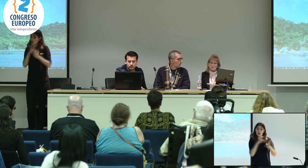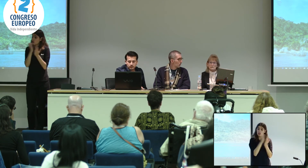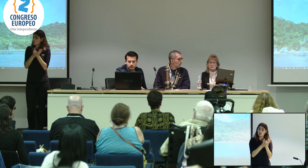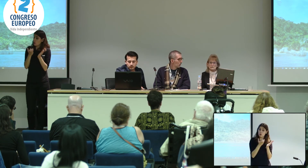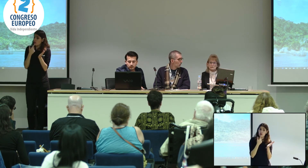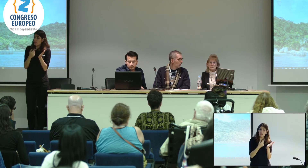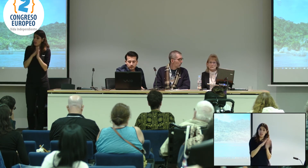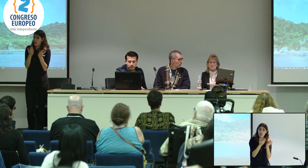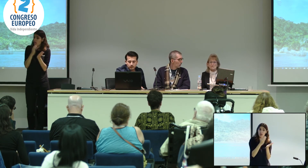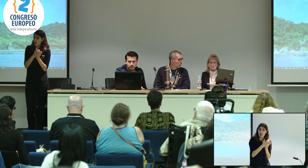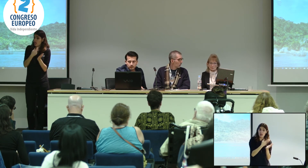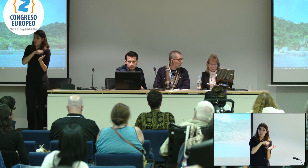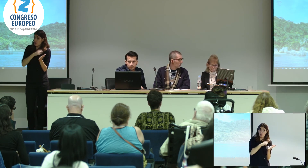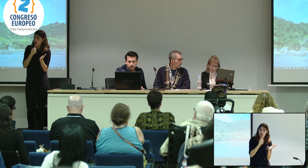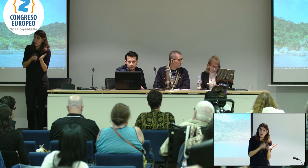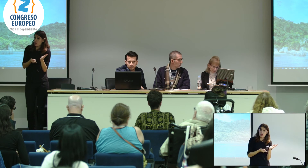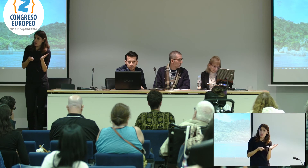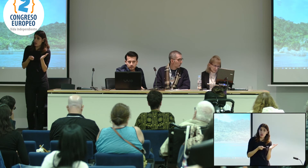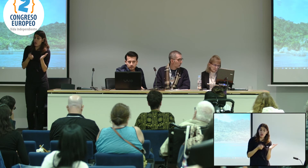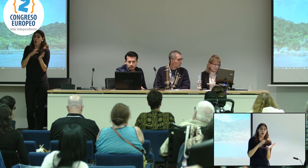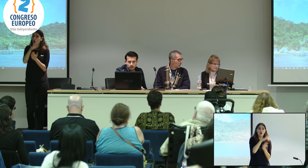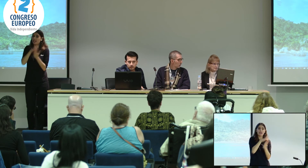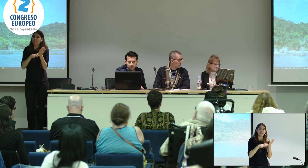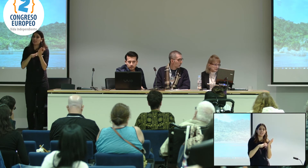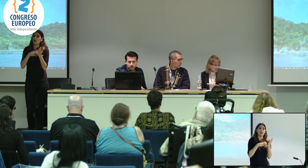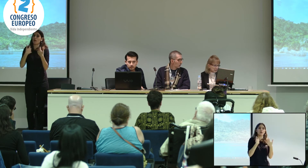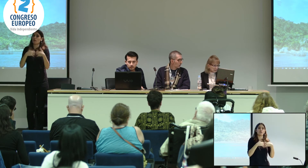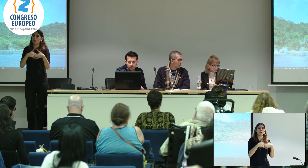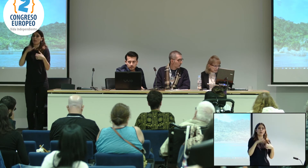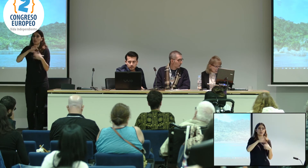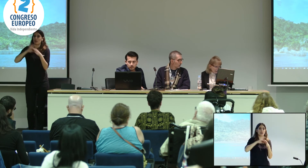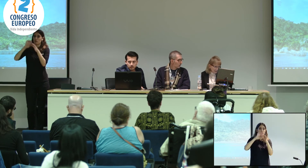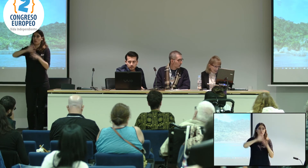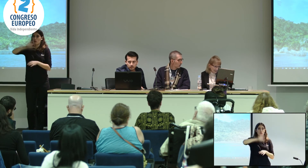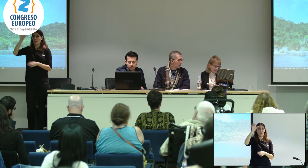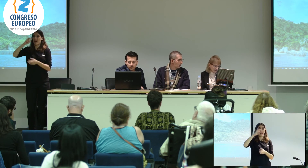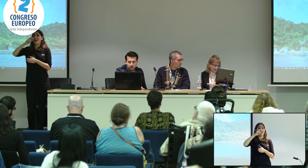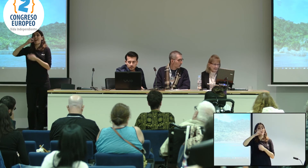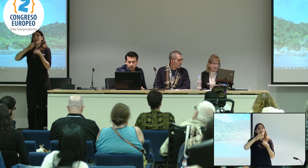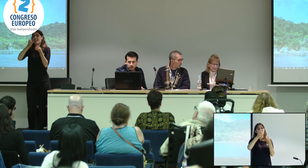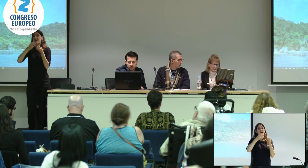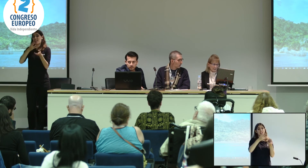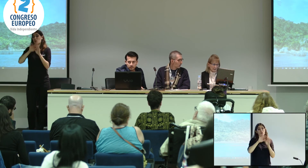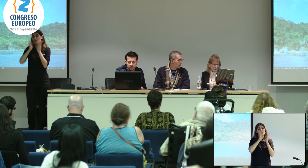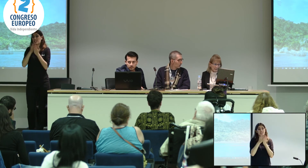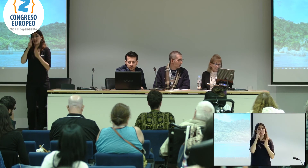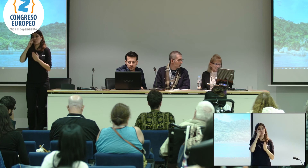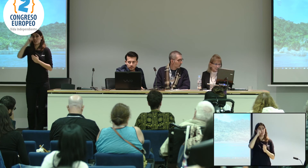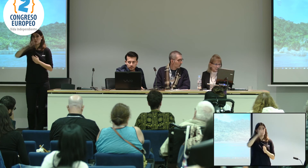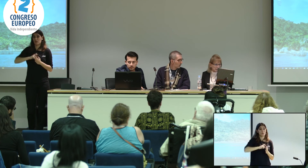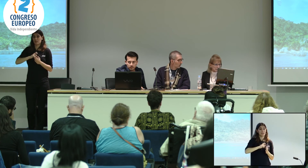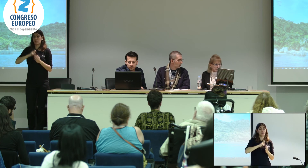Constitución española, el Tratado de Funcionamiento de la Unión Europea, la Declaración Universal de los Derechos Humanos,